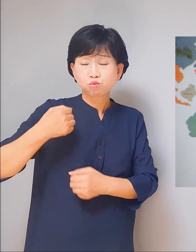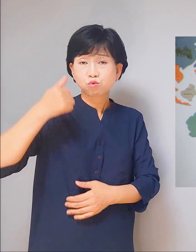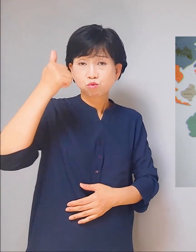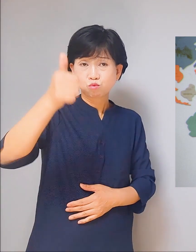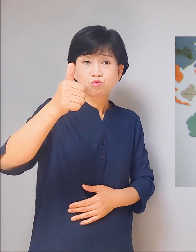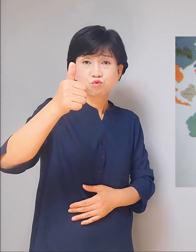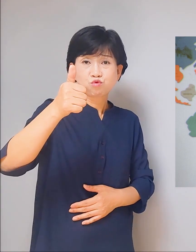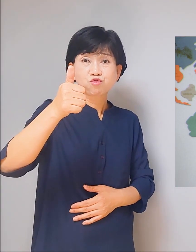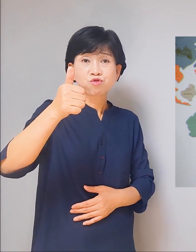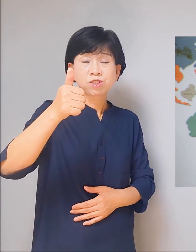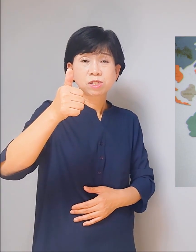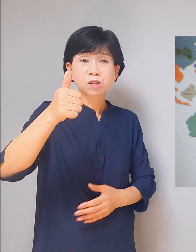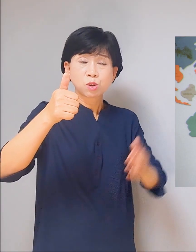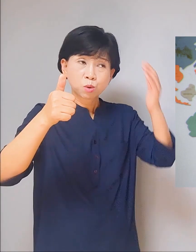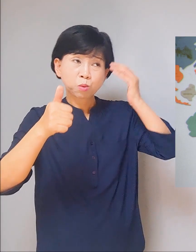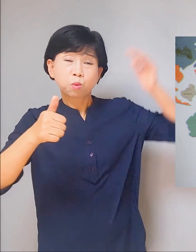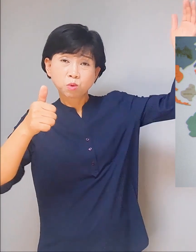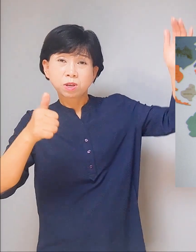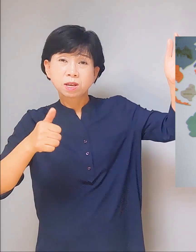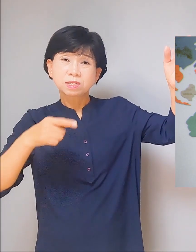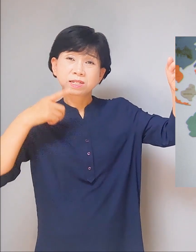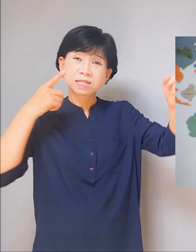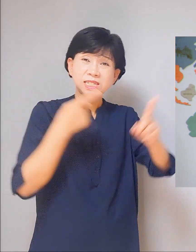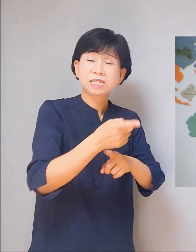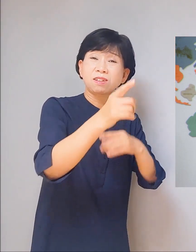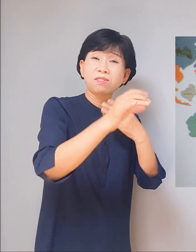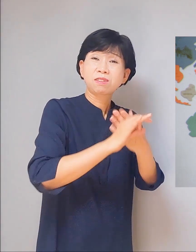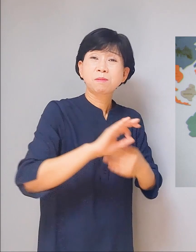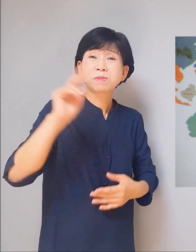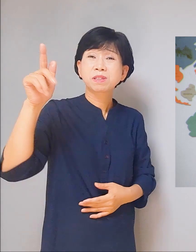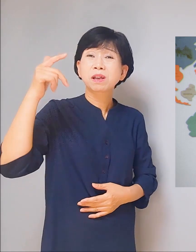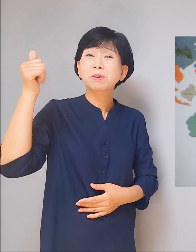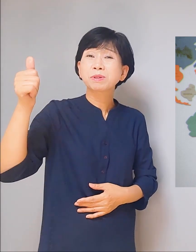다윗이 이 전쟁터에 왔어도 별 볼 일 없습니다.